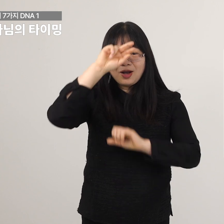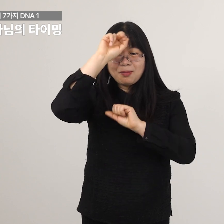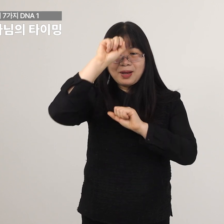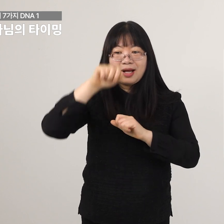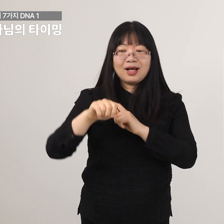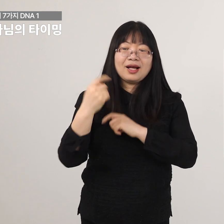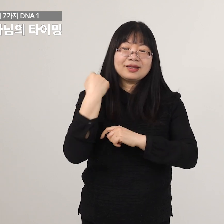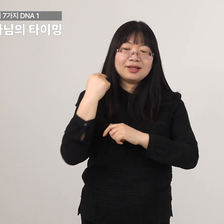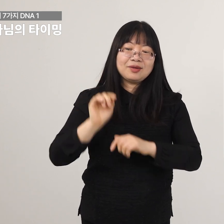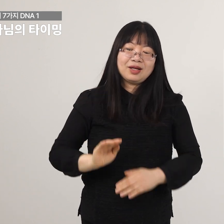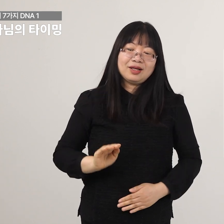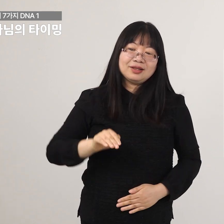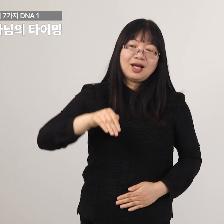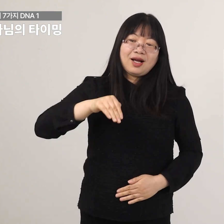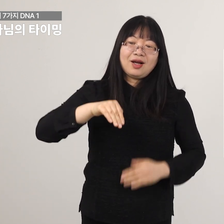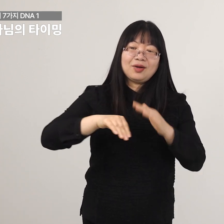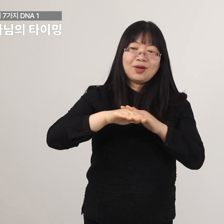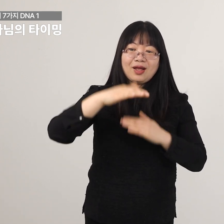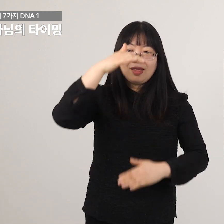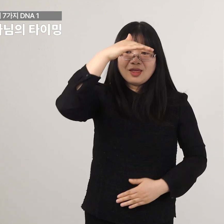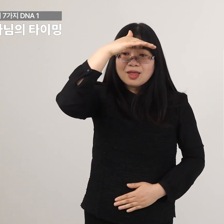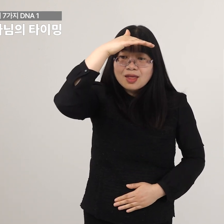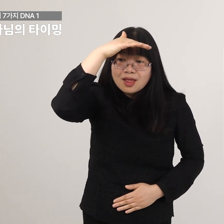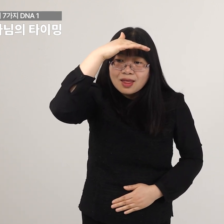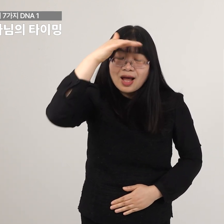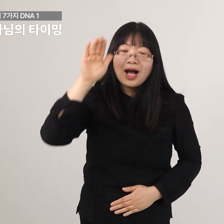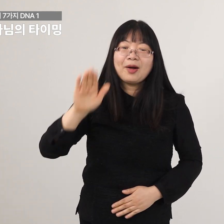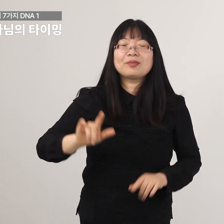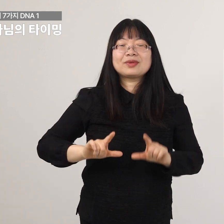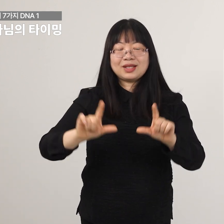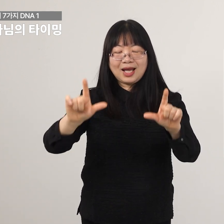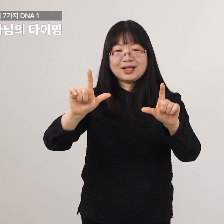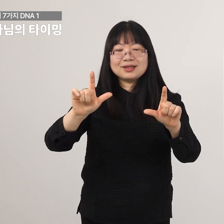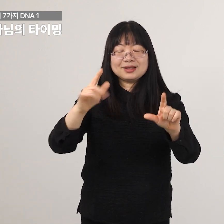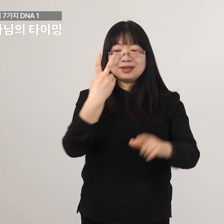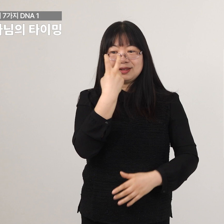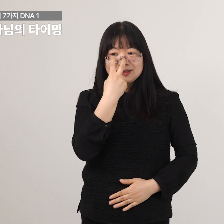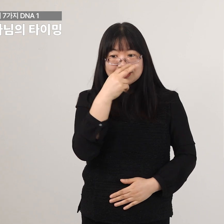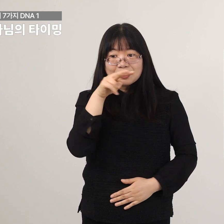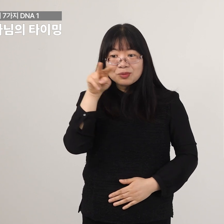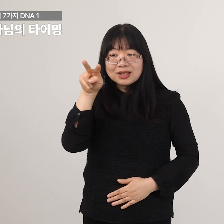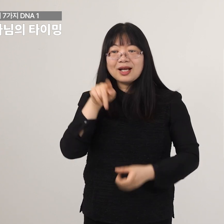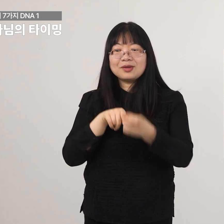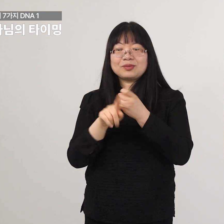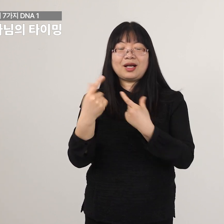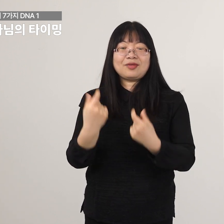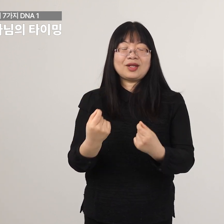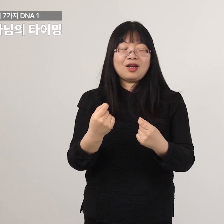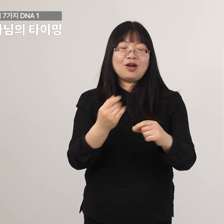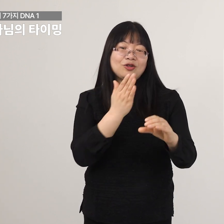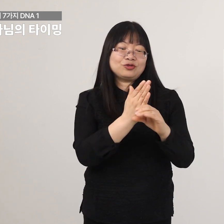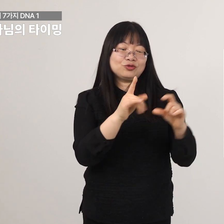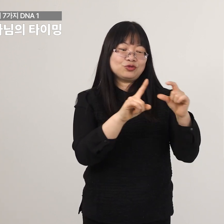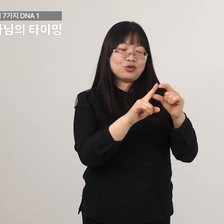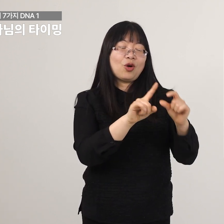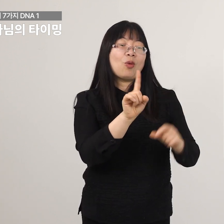들어서 손을 미간에 붙여 앞날을 조망한다 그 뜻이에요. 근데 그 주어가